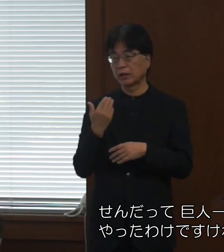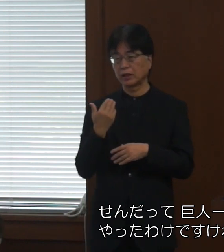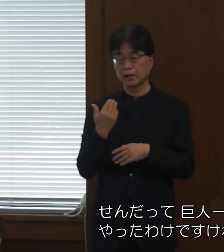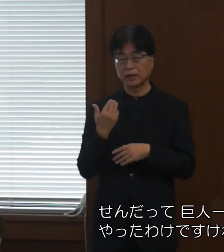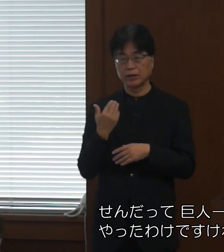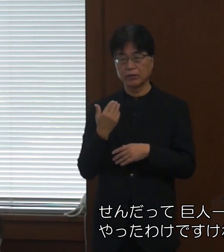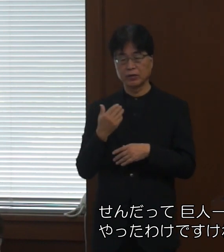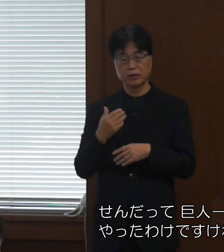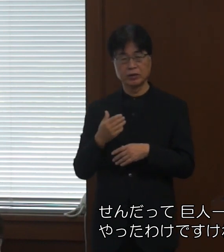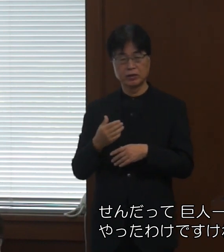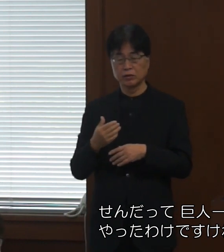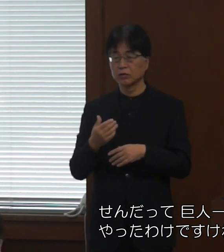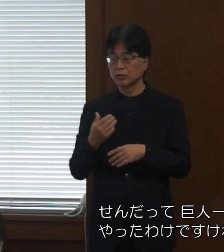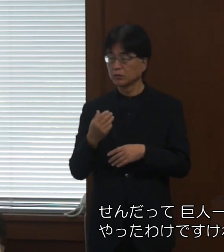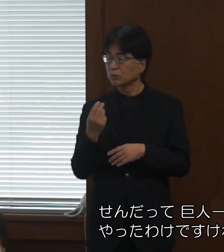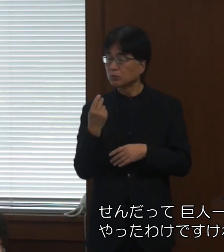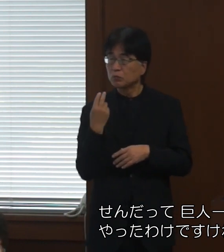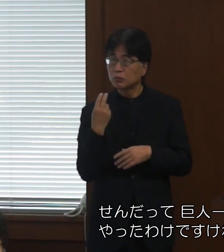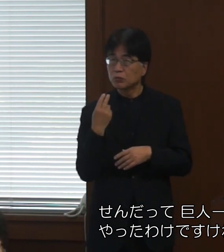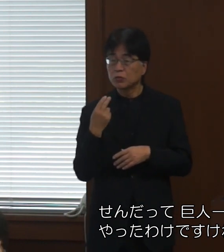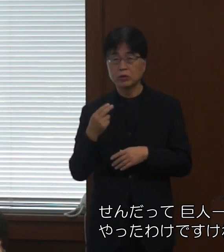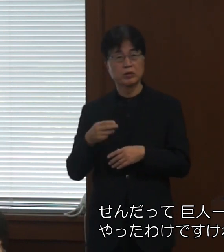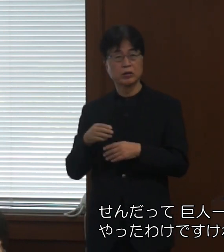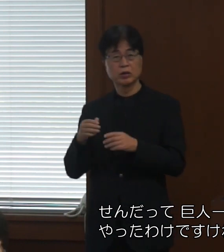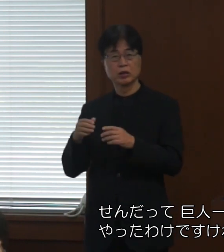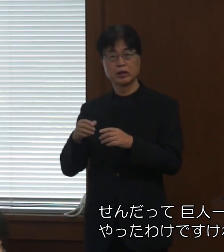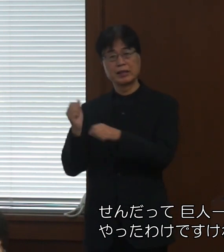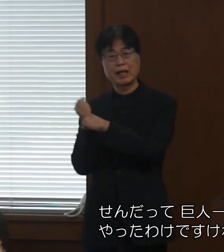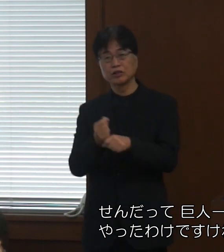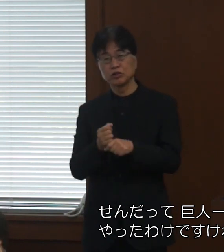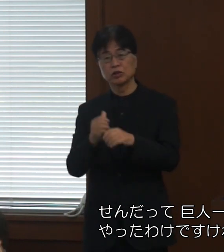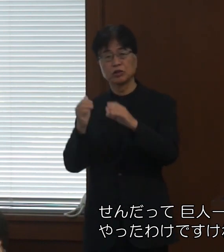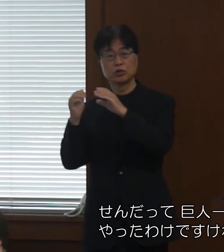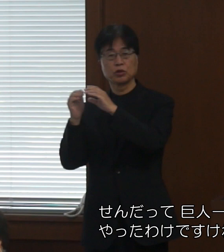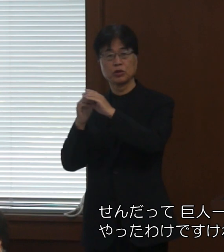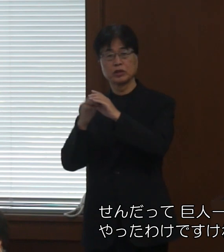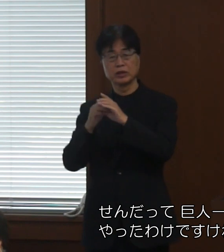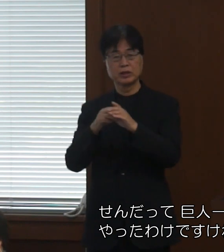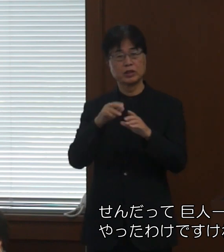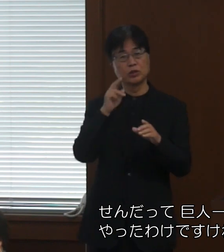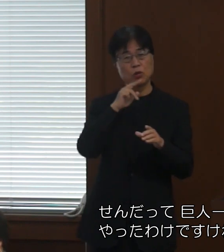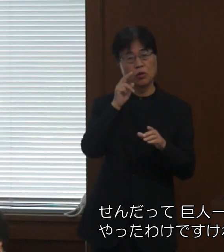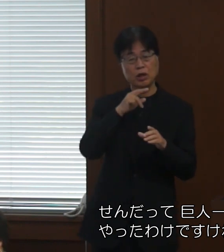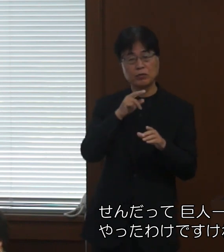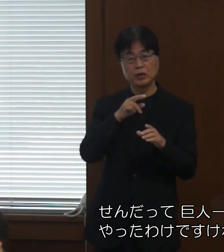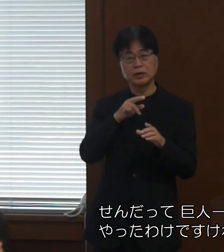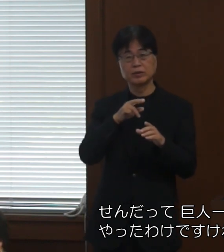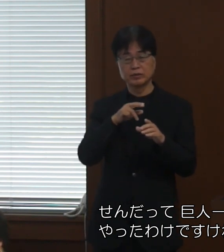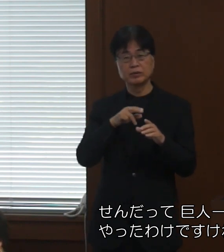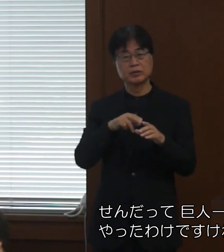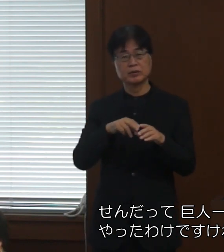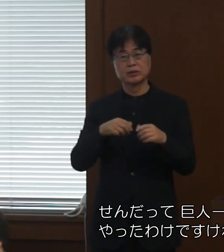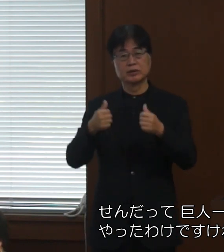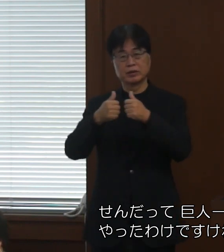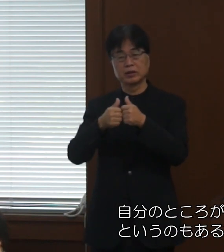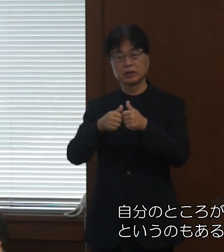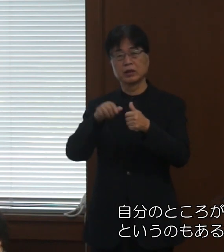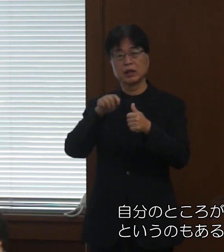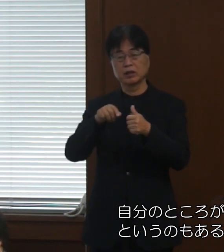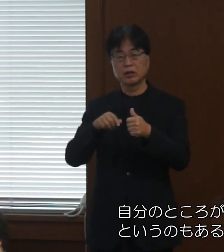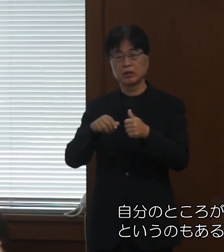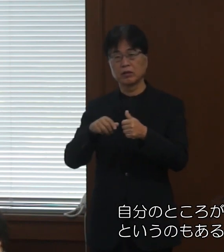個人DM制DNSをやったわけですけどもやはり原監督からはもっと